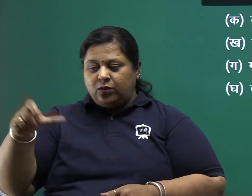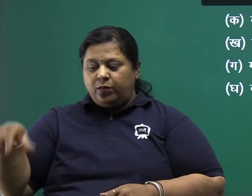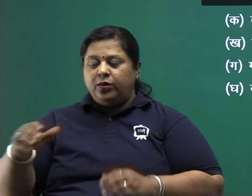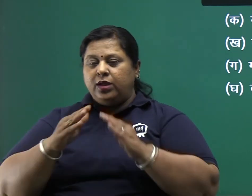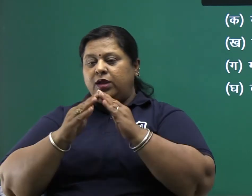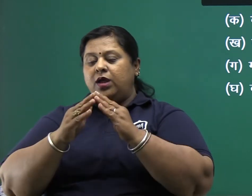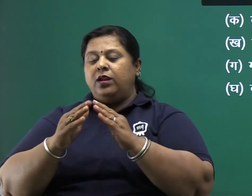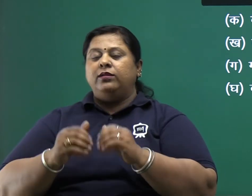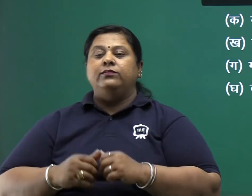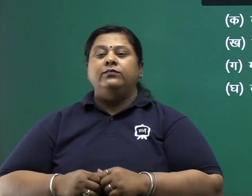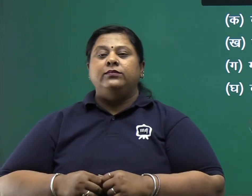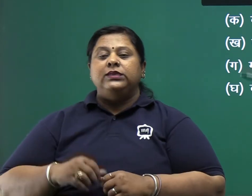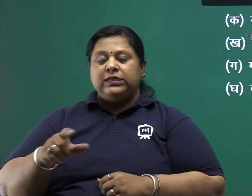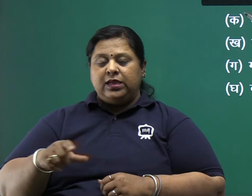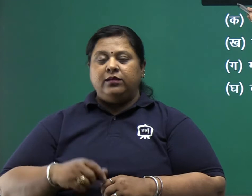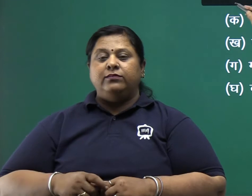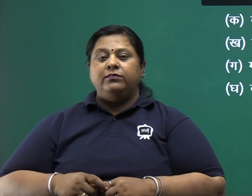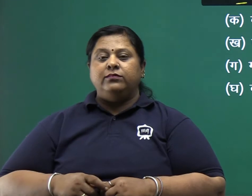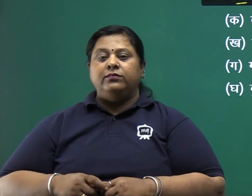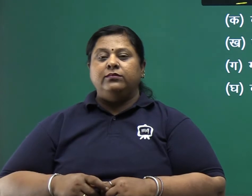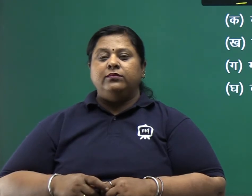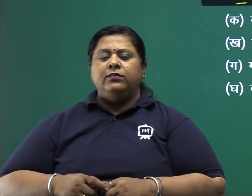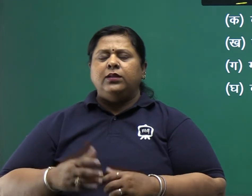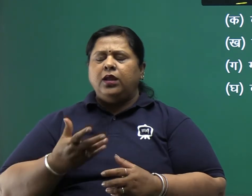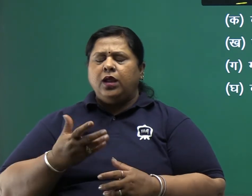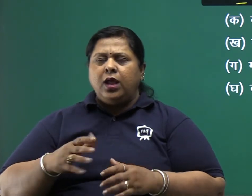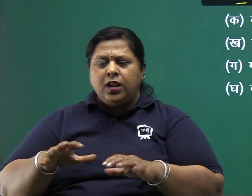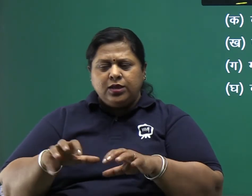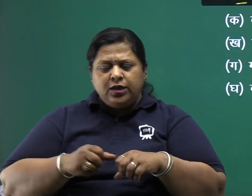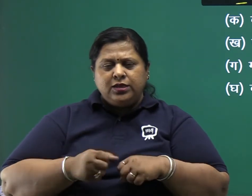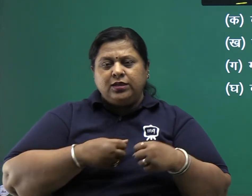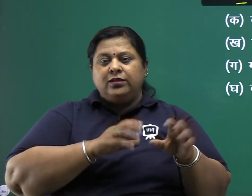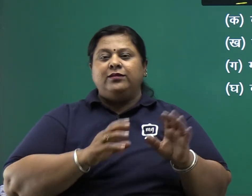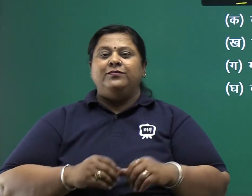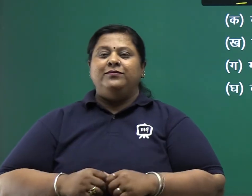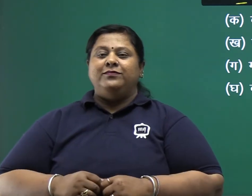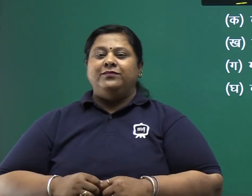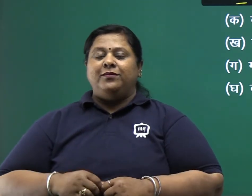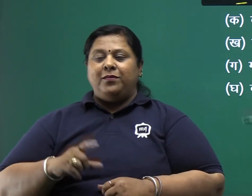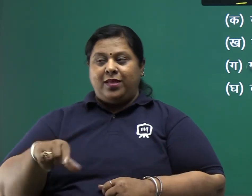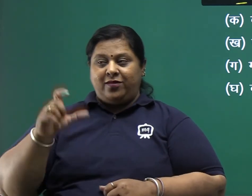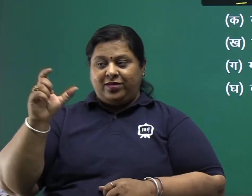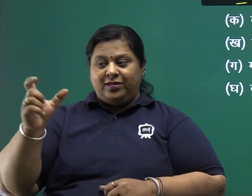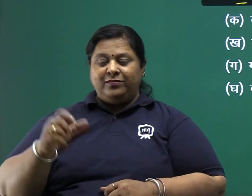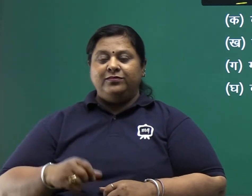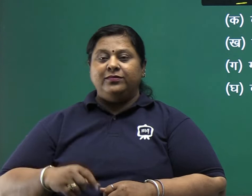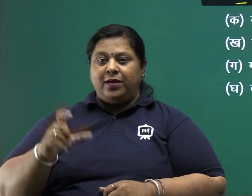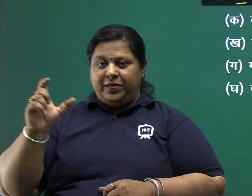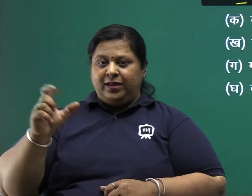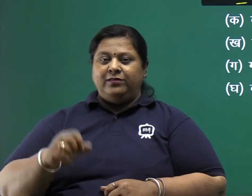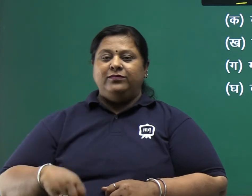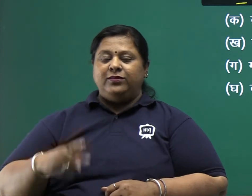घर से क्या ले जाते थे? पहला विकल्प